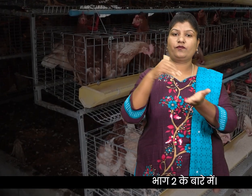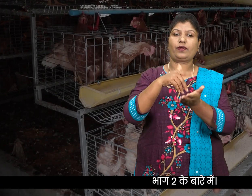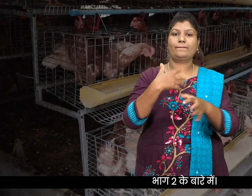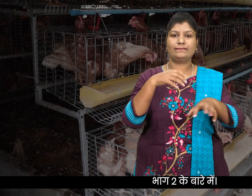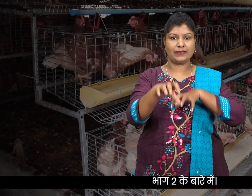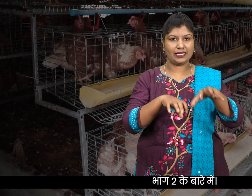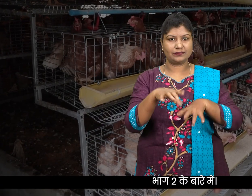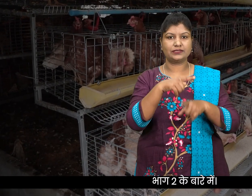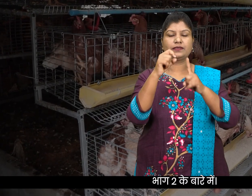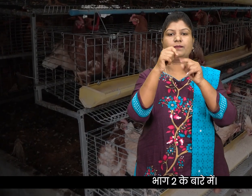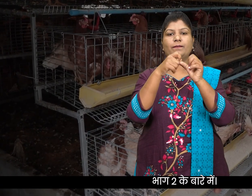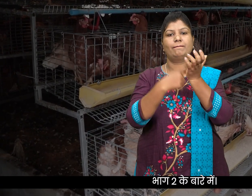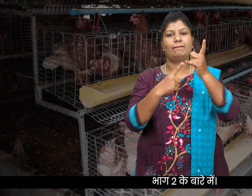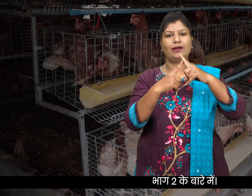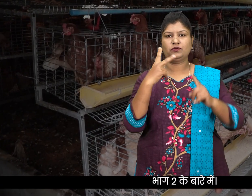2 के बारे में।